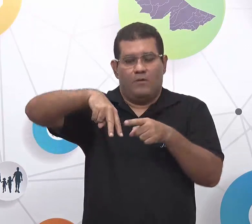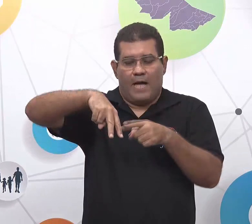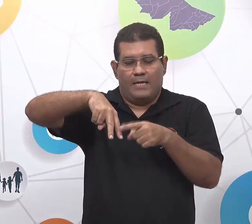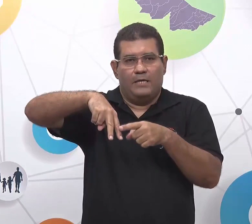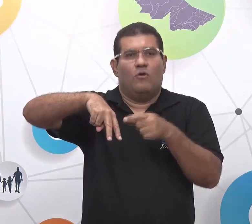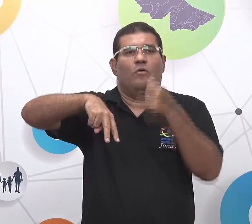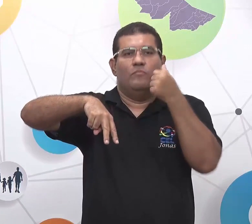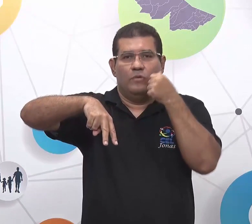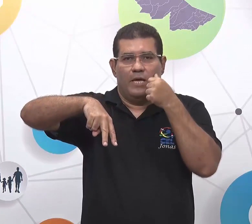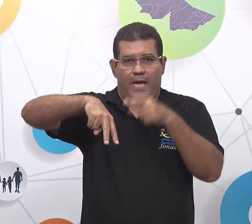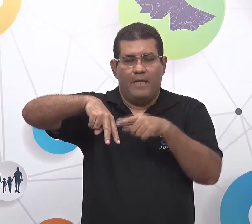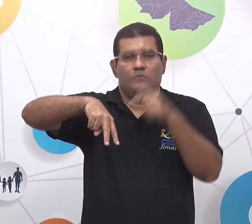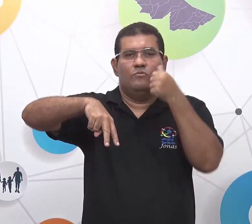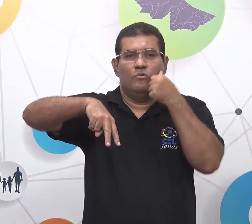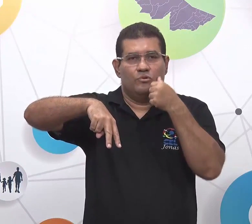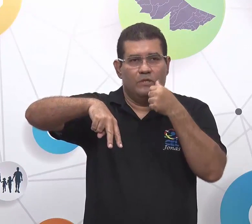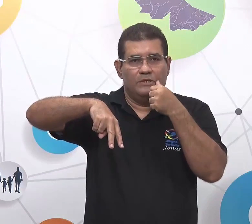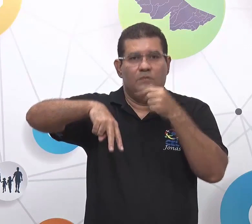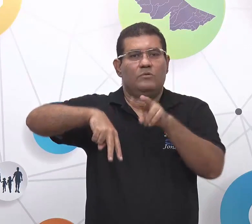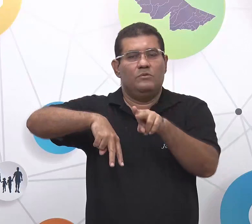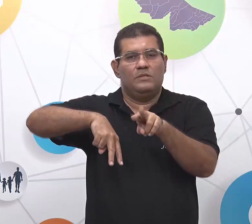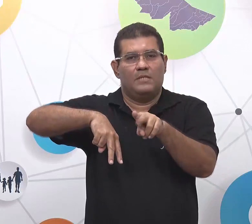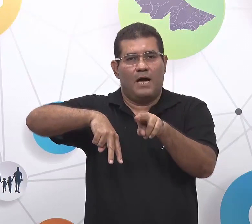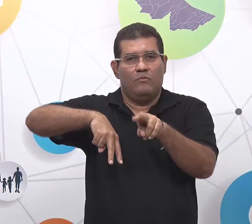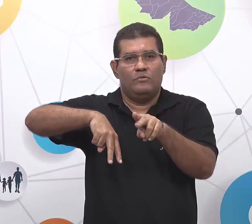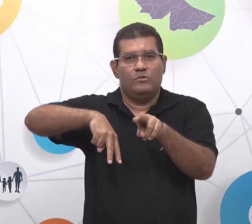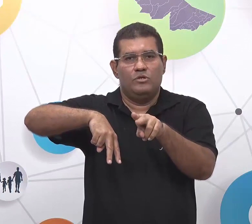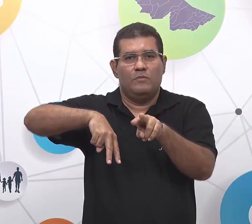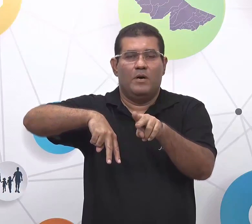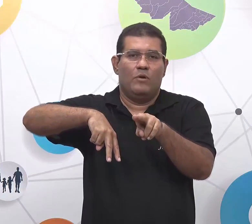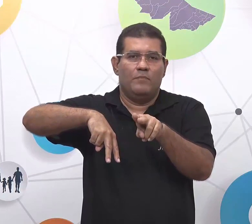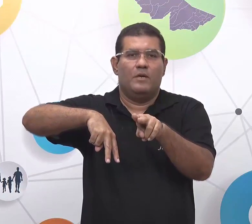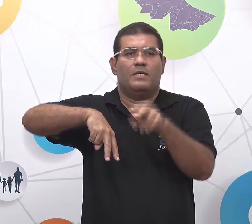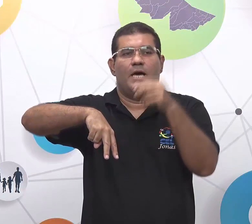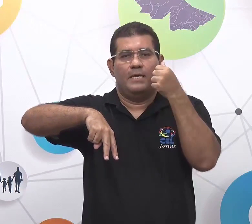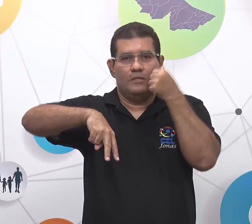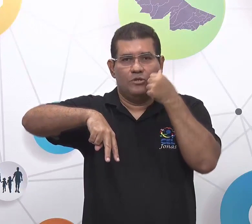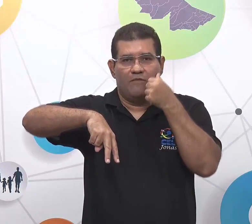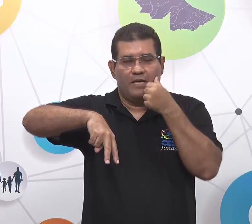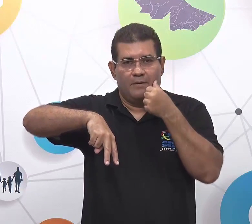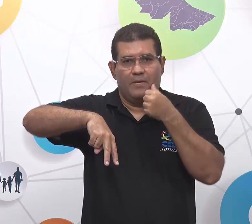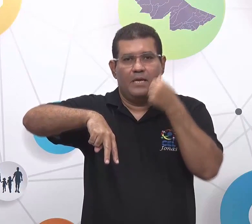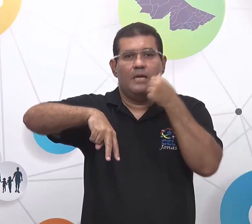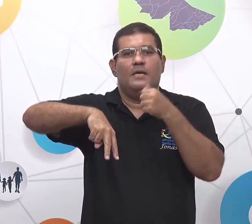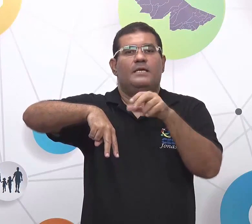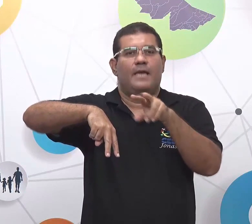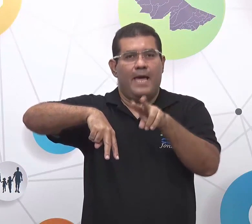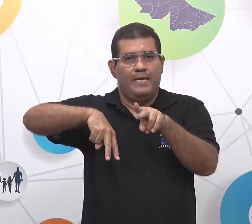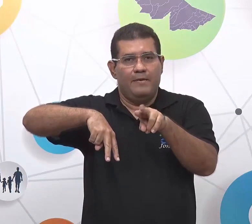e aqui ó mulher o rosto lisinho e o sinal de Irmão ou irmã que aí já vai saber que é